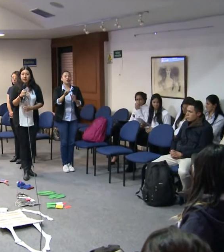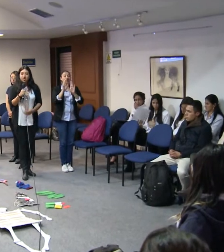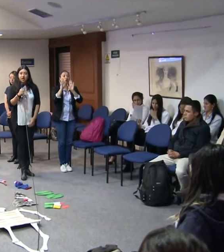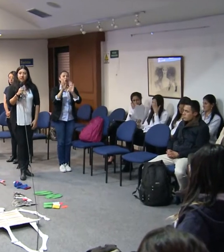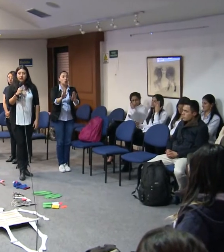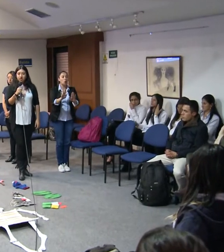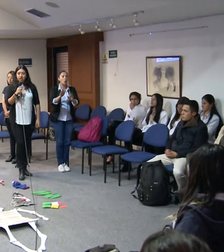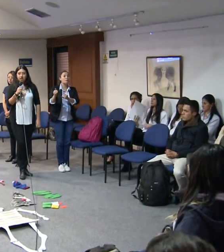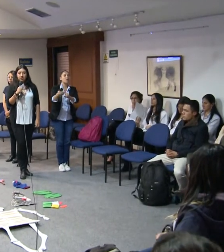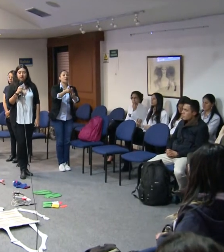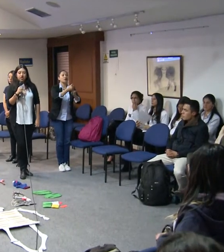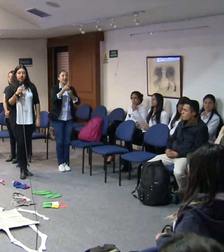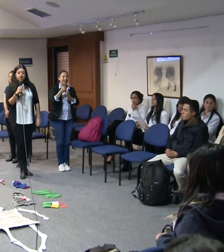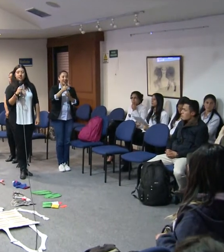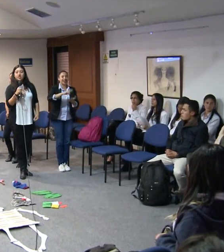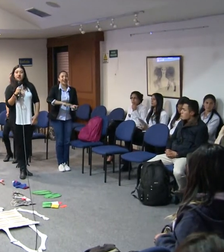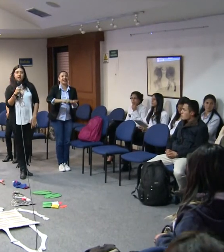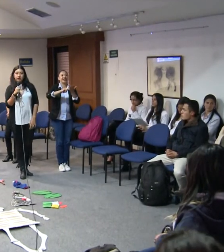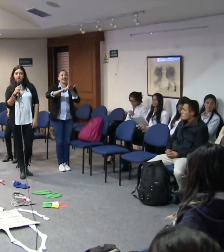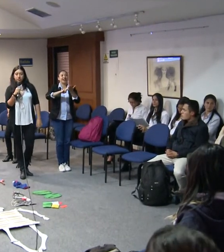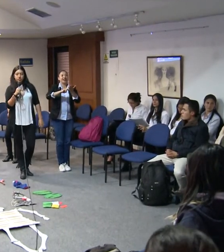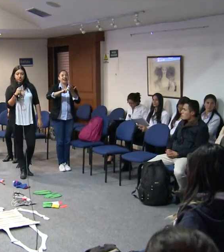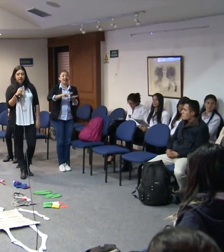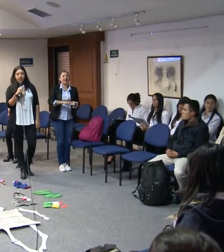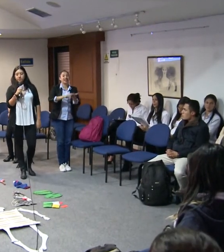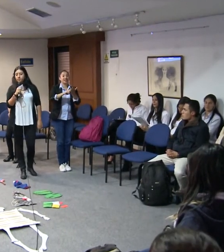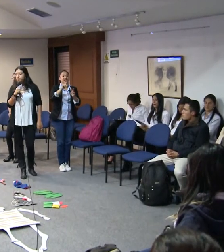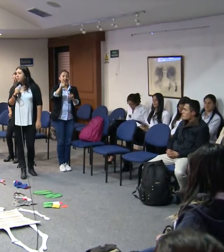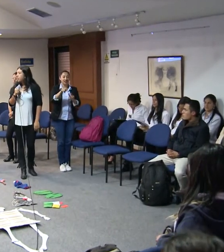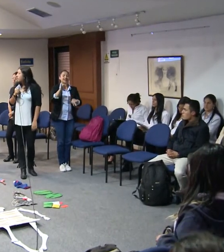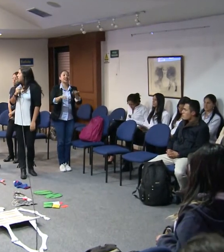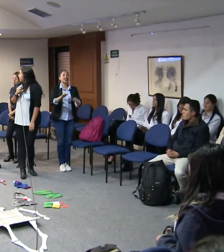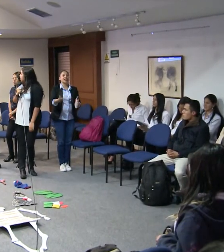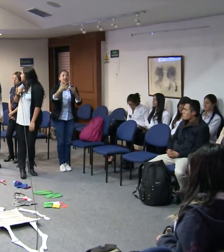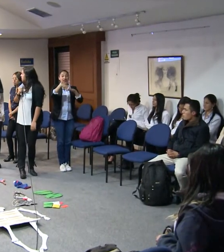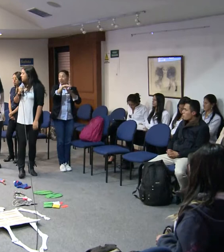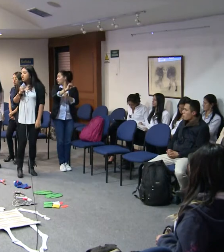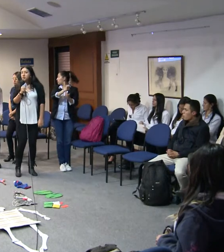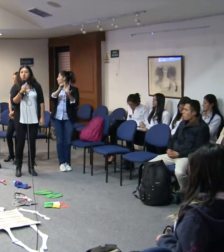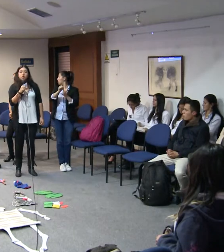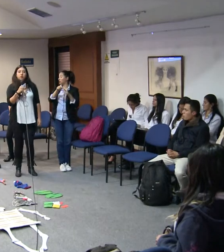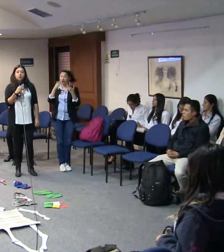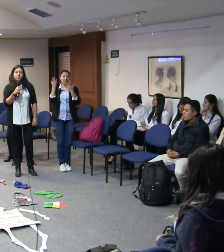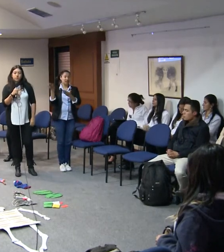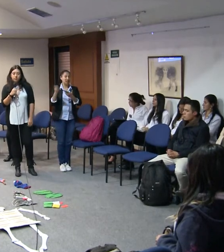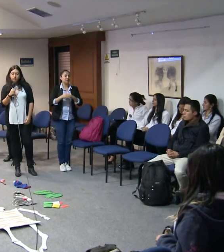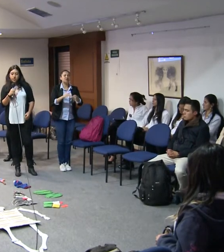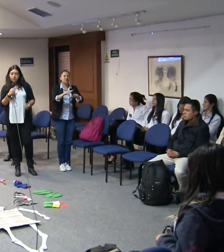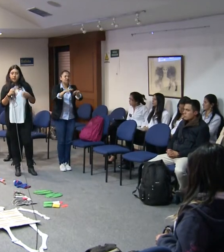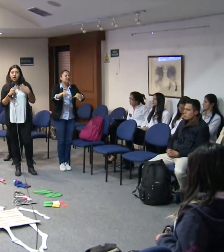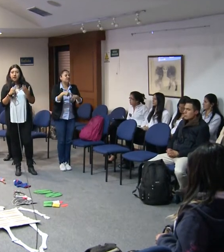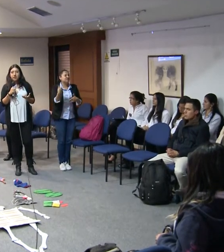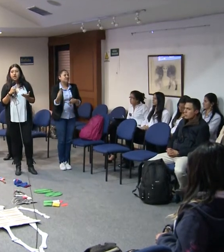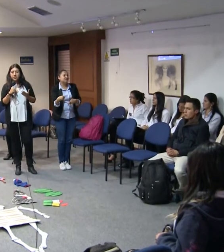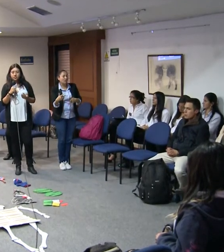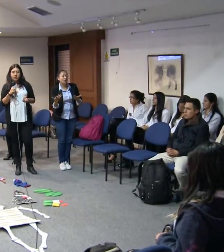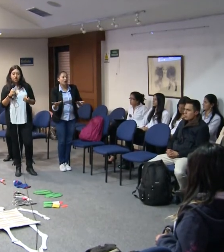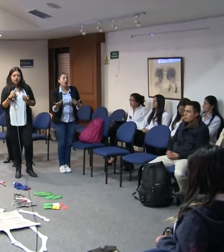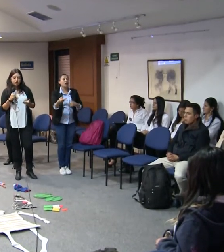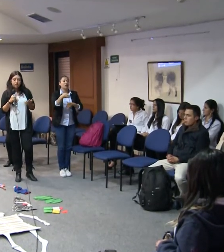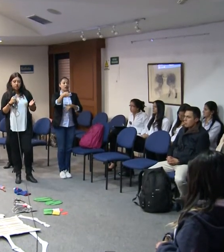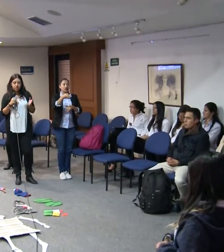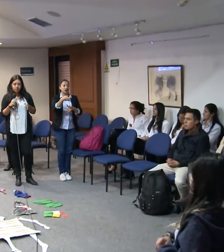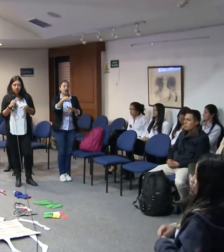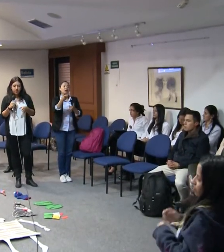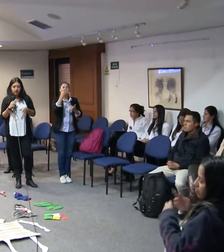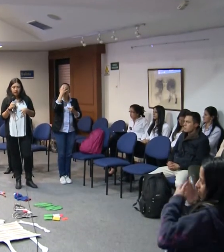hace parte de la Secretaría Distrital de Integración Social. Este centro, pues el ingreso de